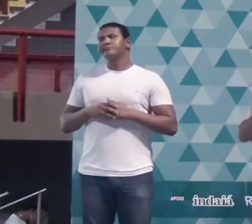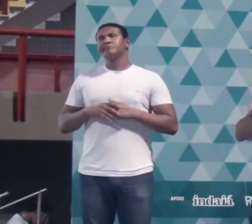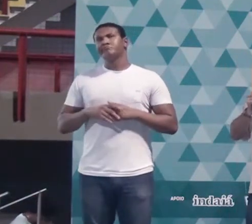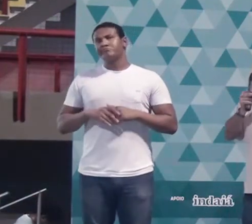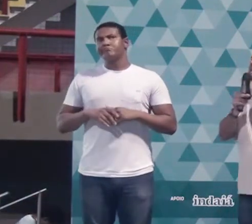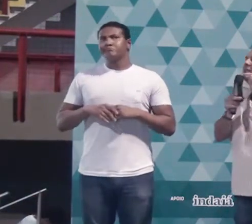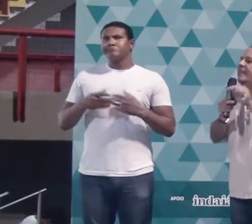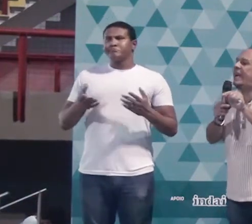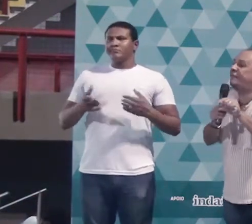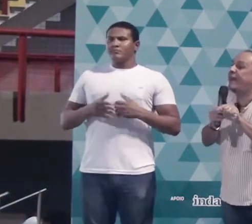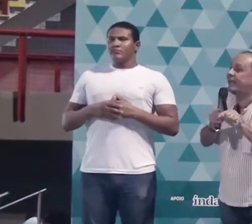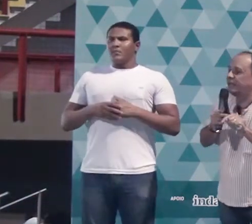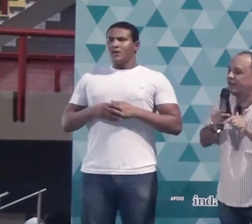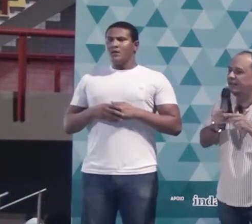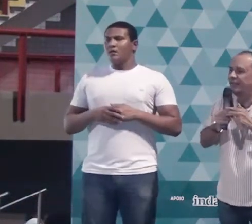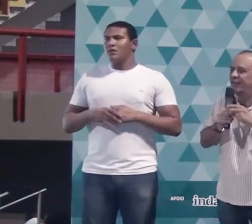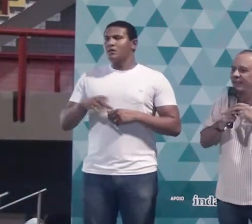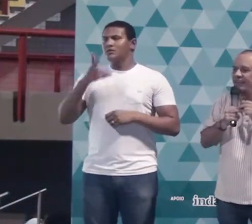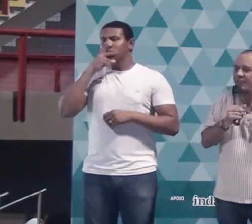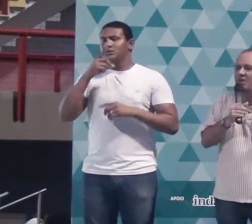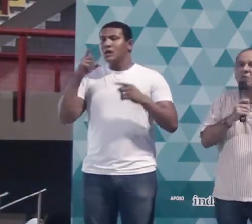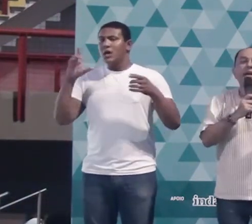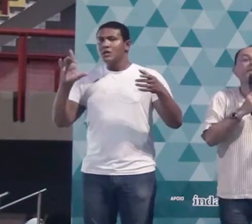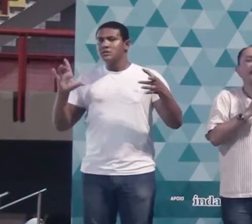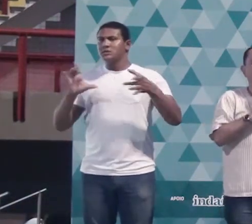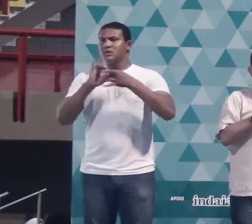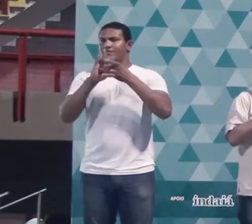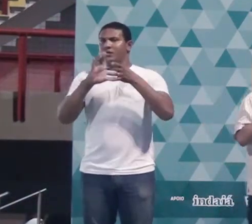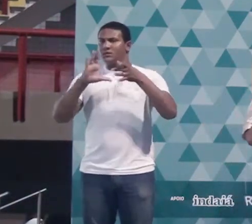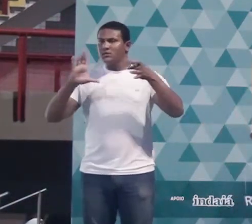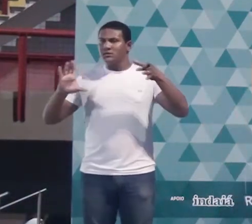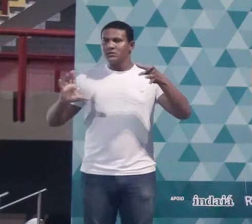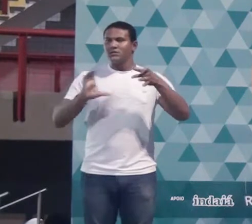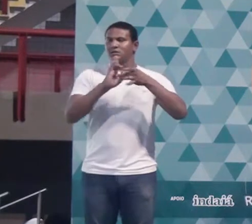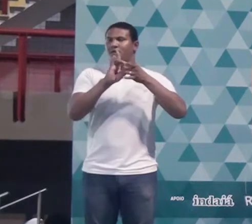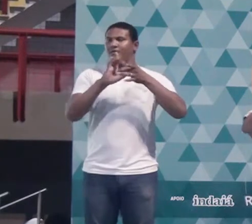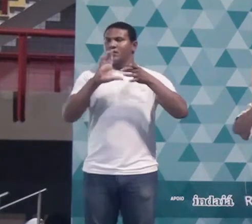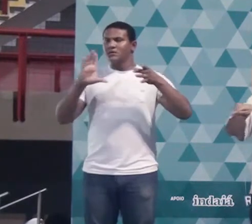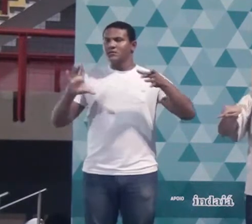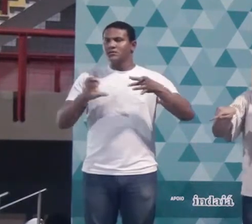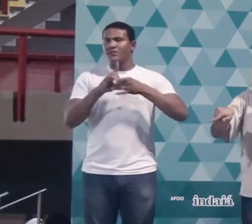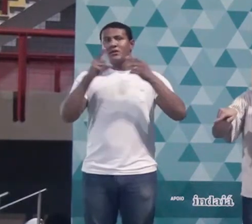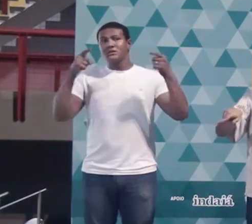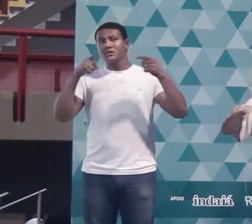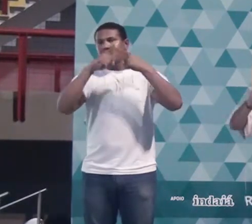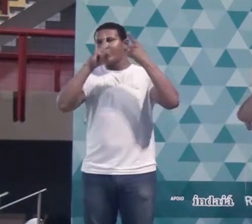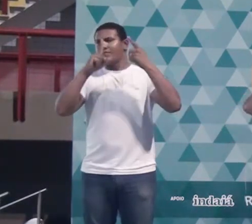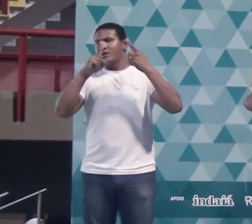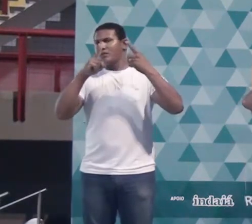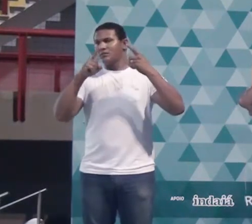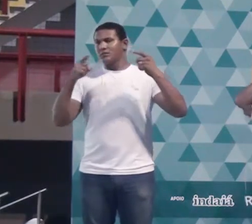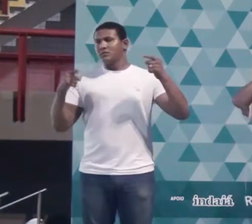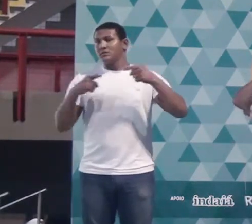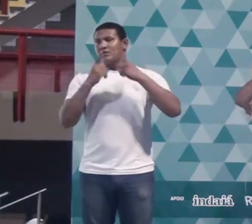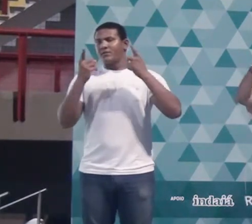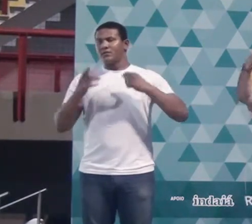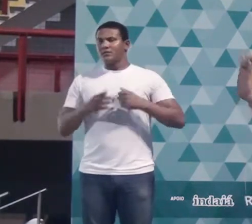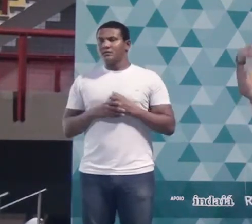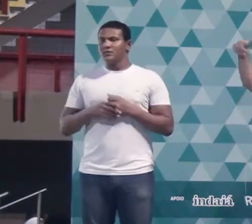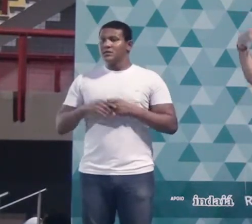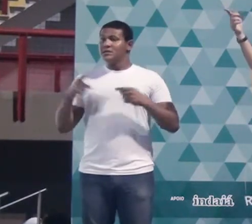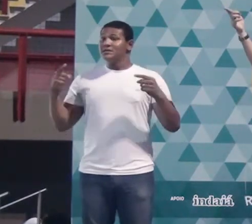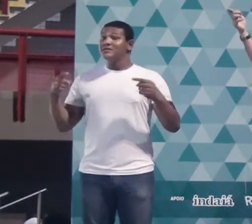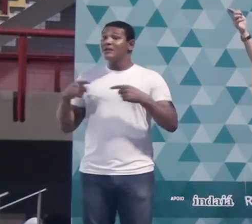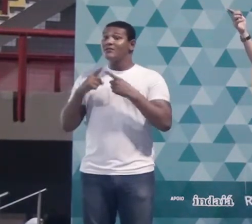botasse se referem, como é que ficaria a frase? Se referem. Pensa comigo, quem se